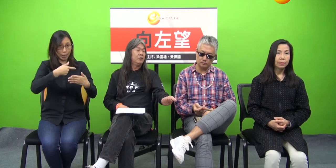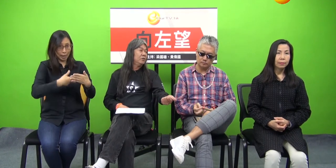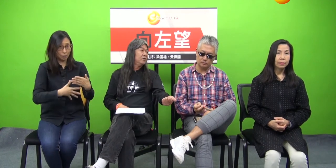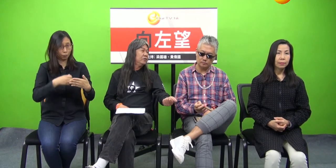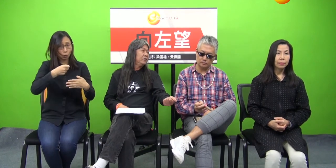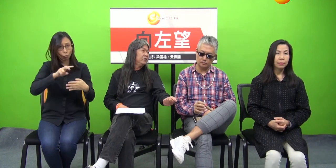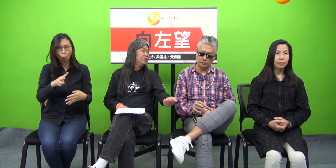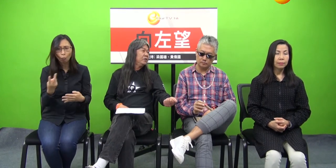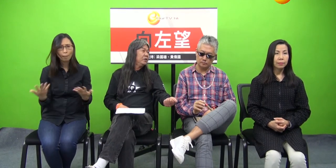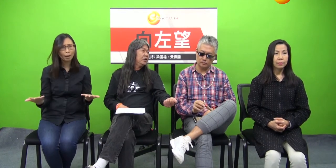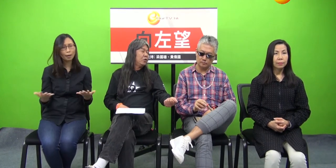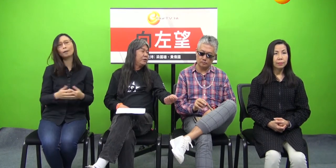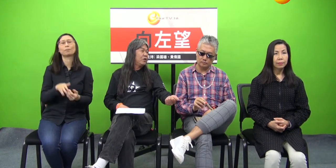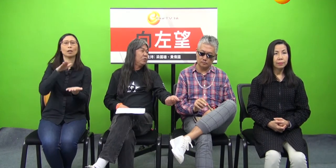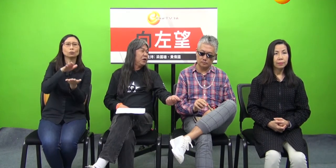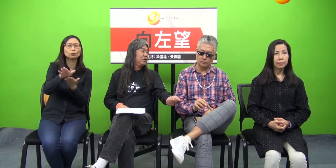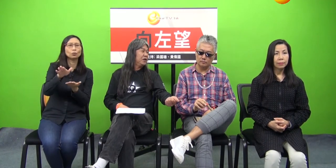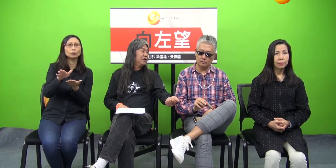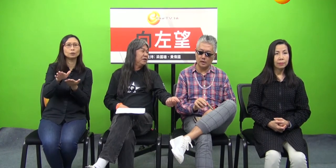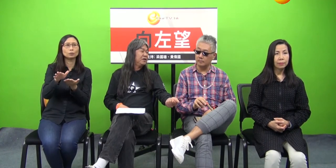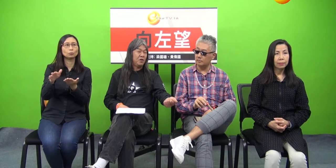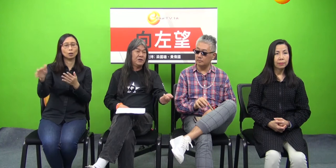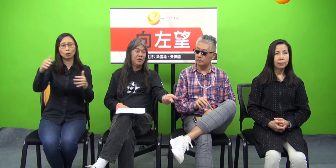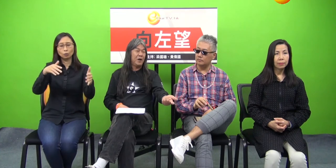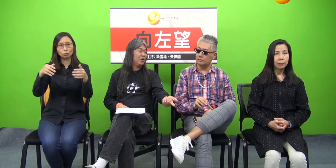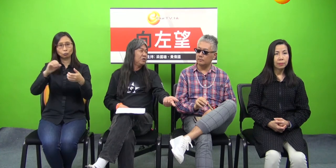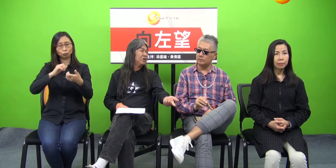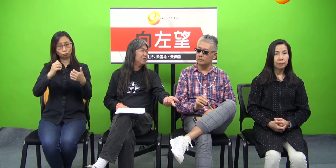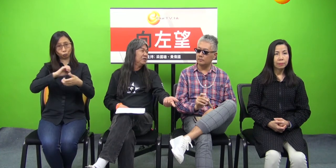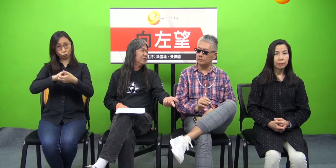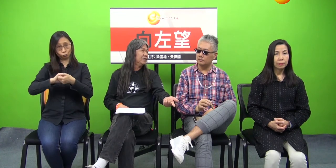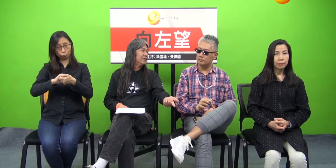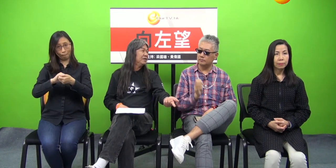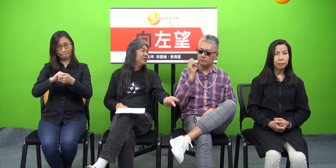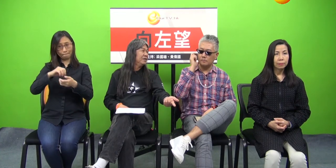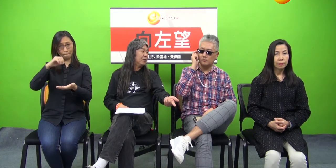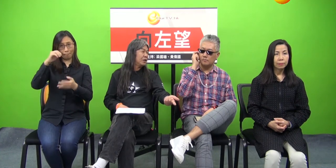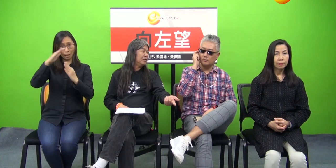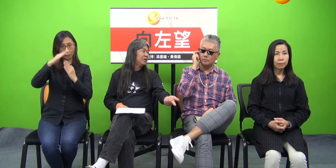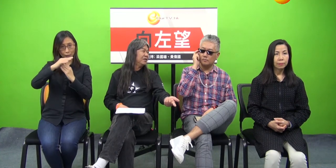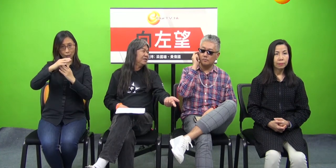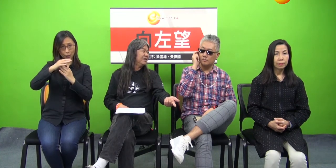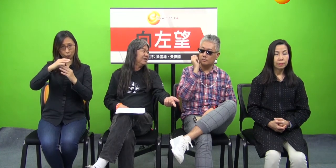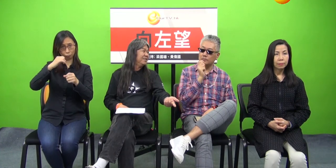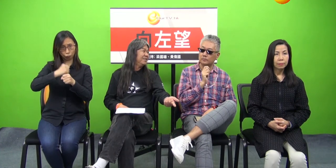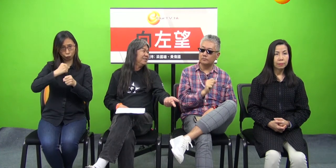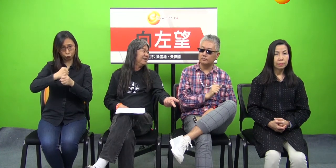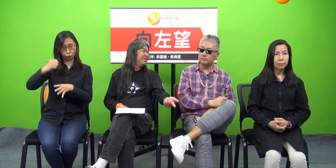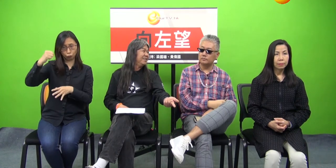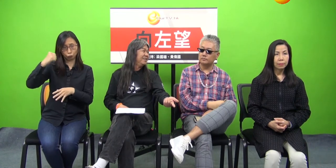消组织工会嘅权利，取消罢工权，咁都得噶喎。